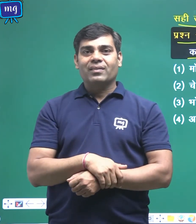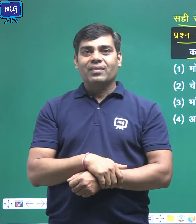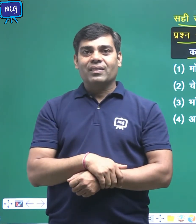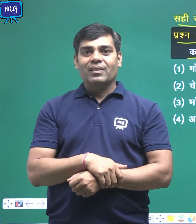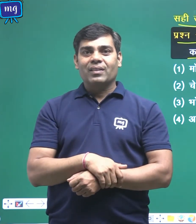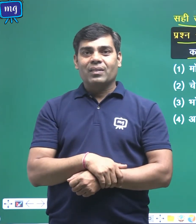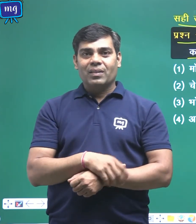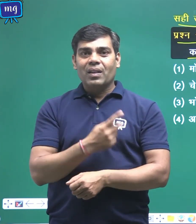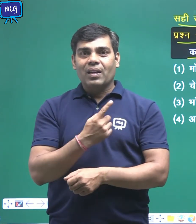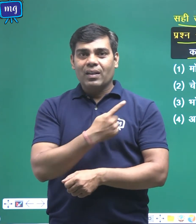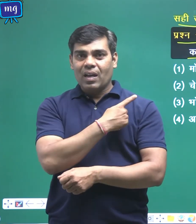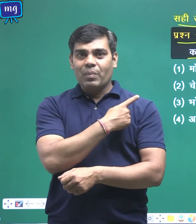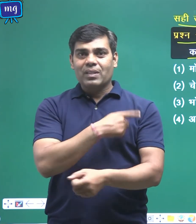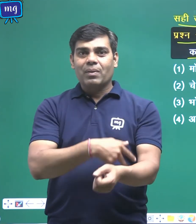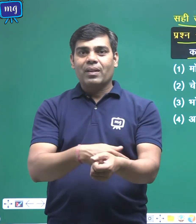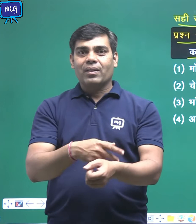मोती,